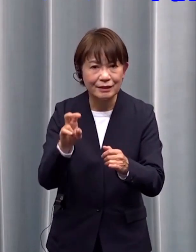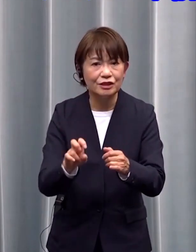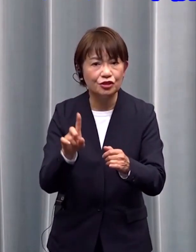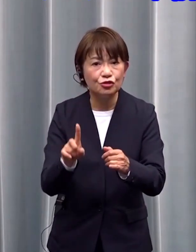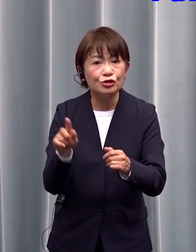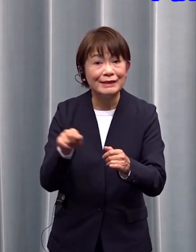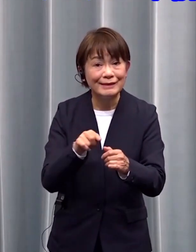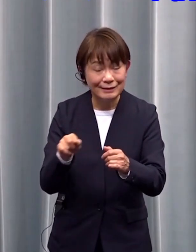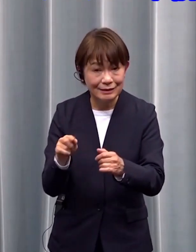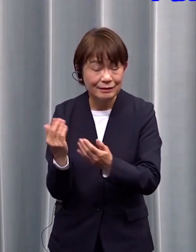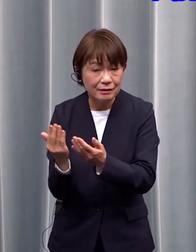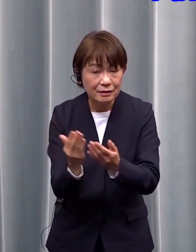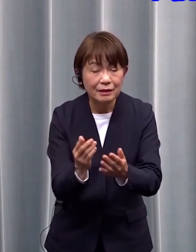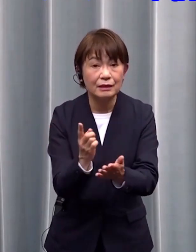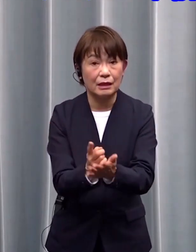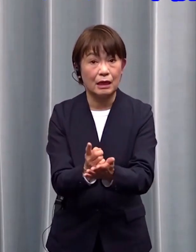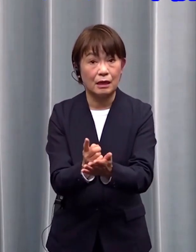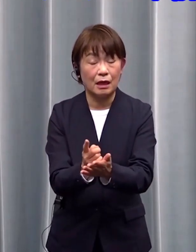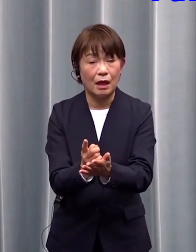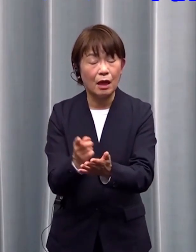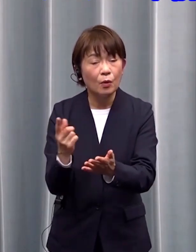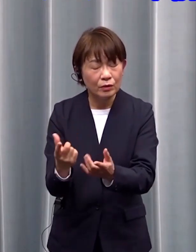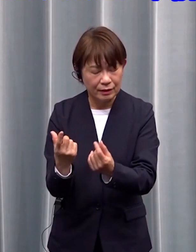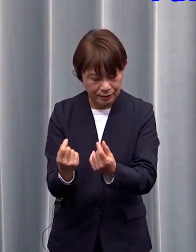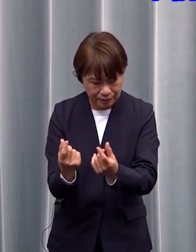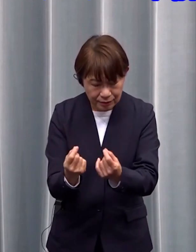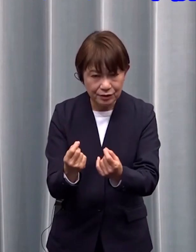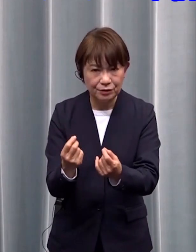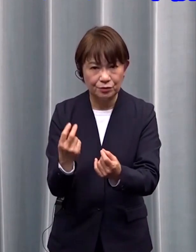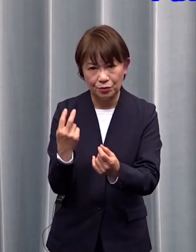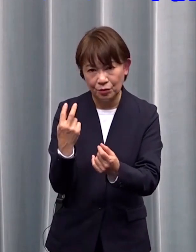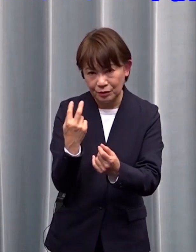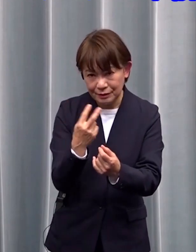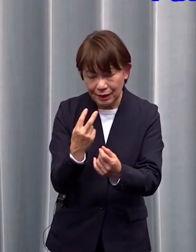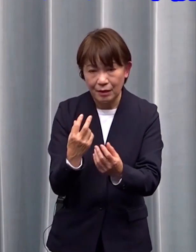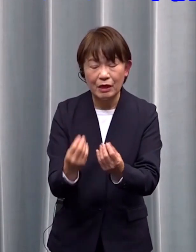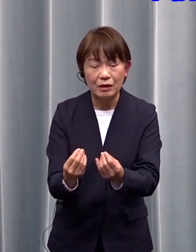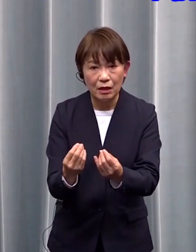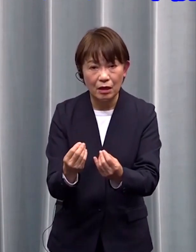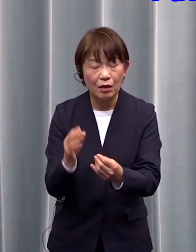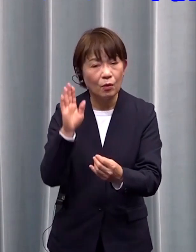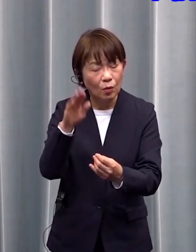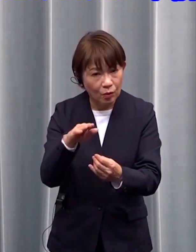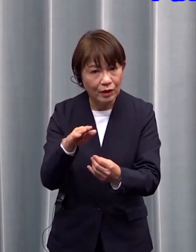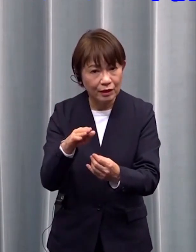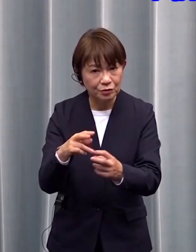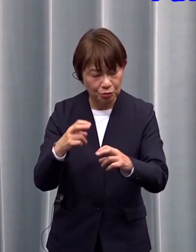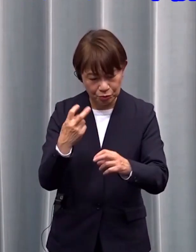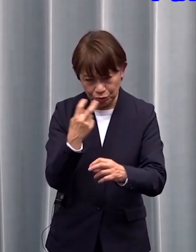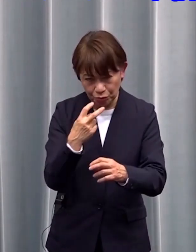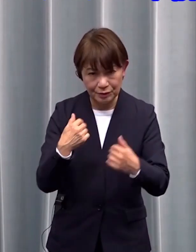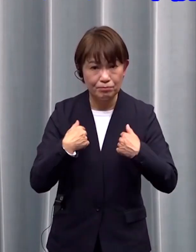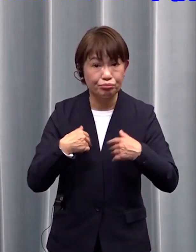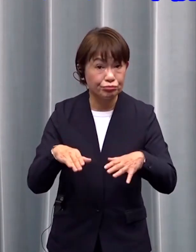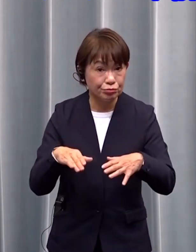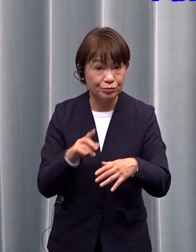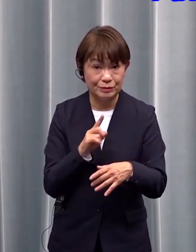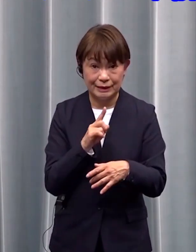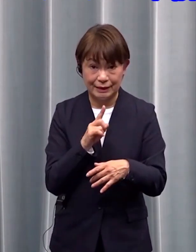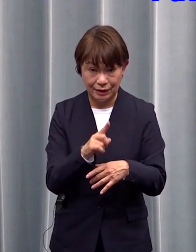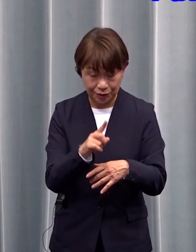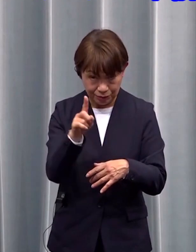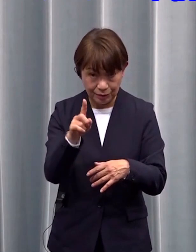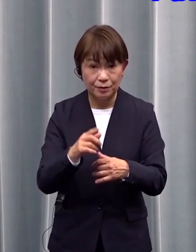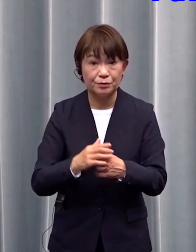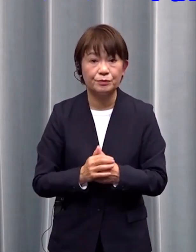した調査が尽くされたから、これ以上被害全容を調査する気はないと言ってるんですね。あの報道